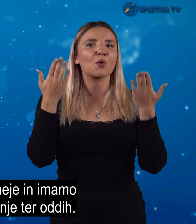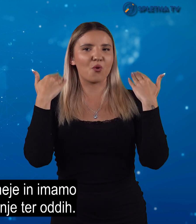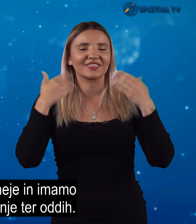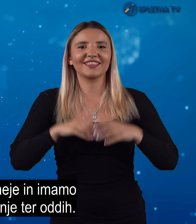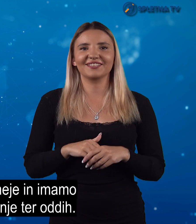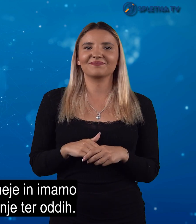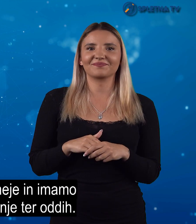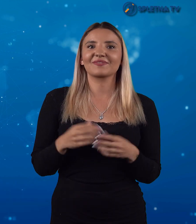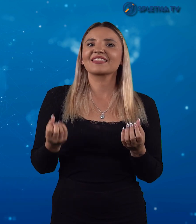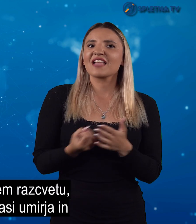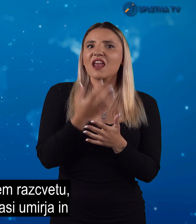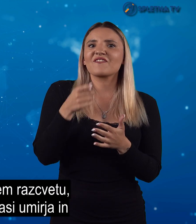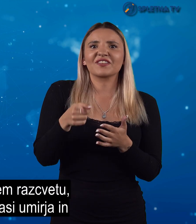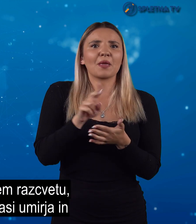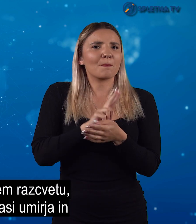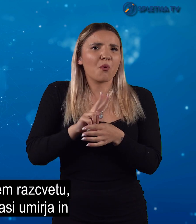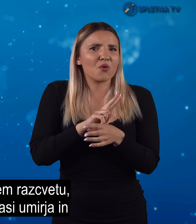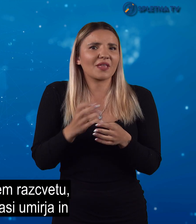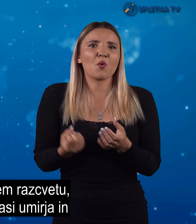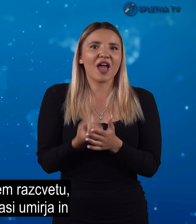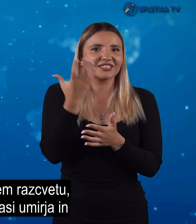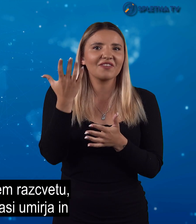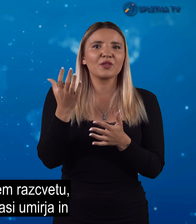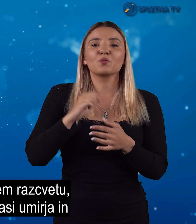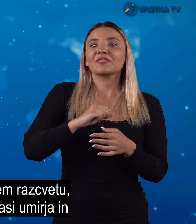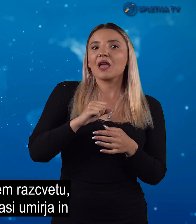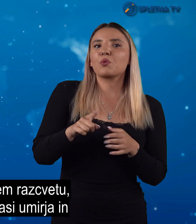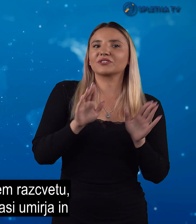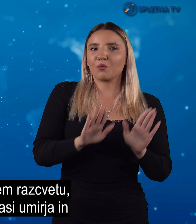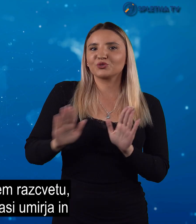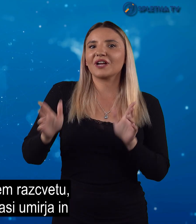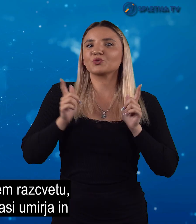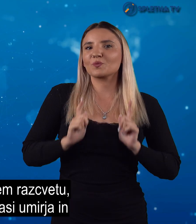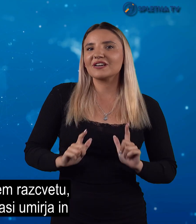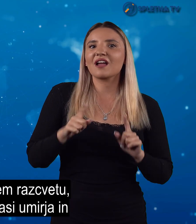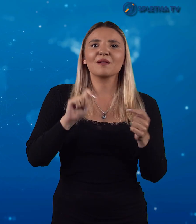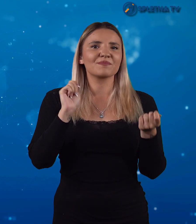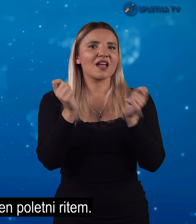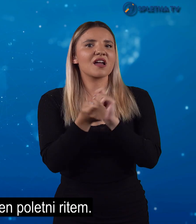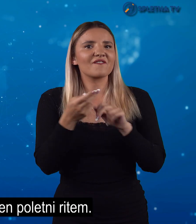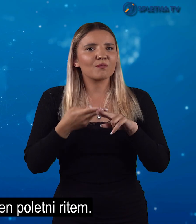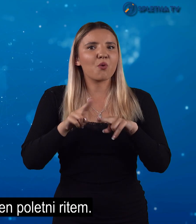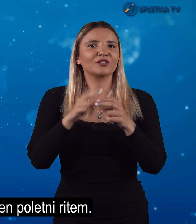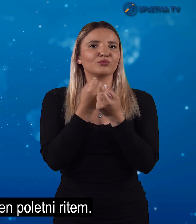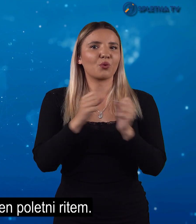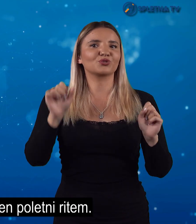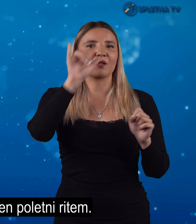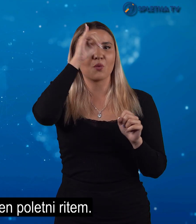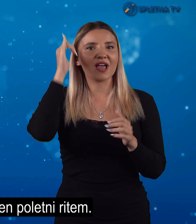oddih. Narava je v polnem razcvetu, tempo se počasi umirja in prehaja v bolj sproščen poletni